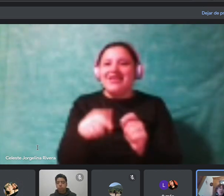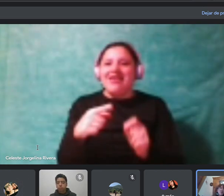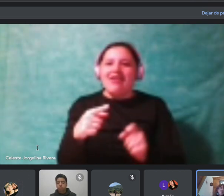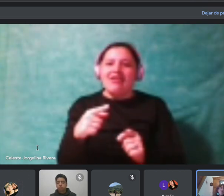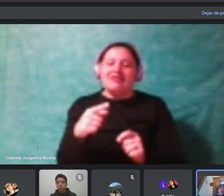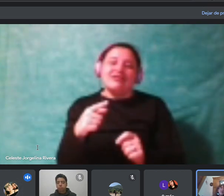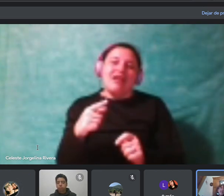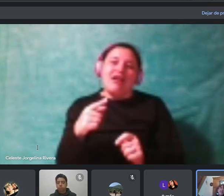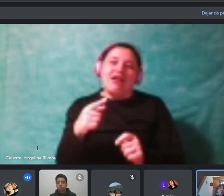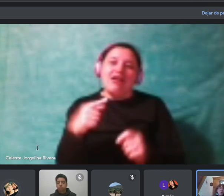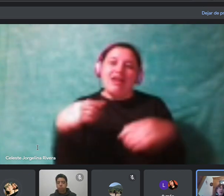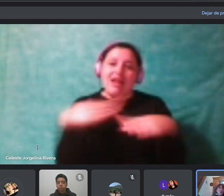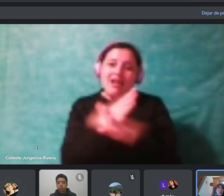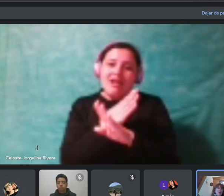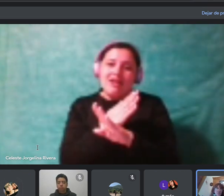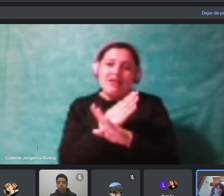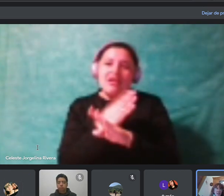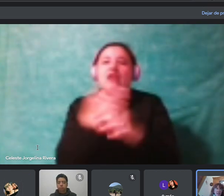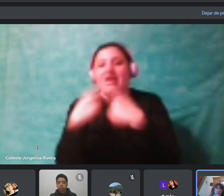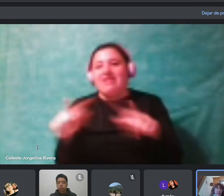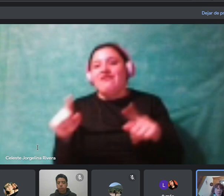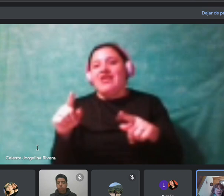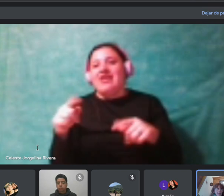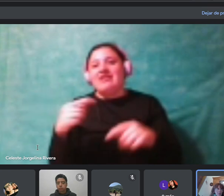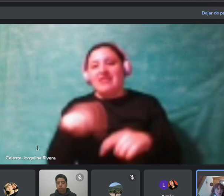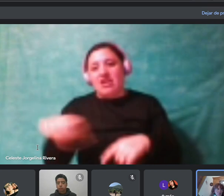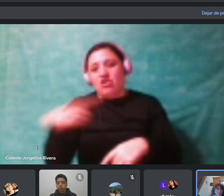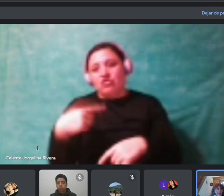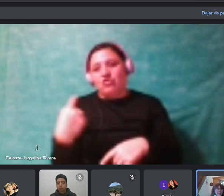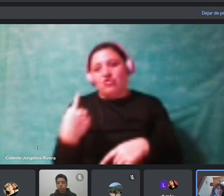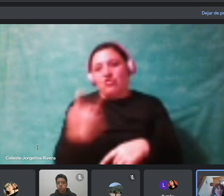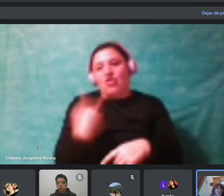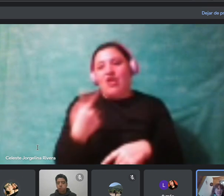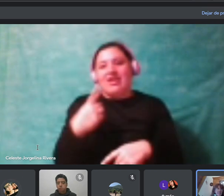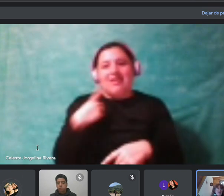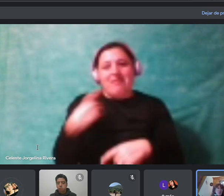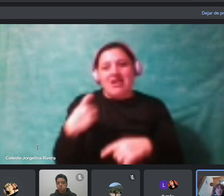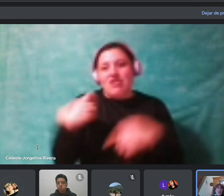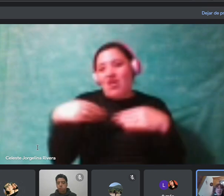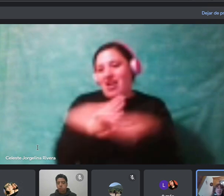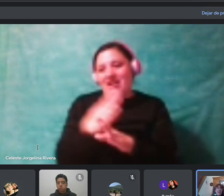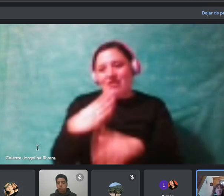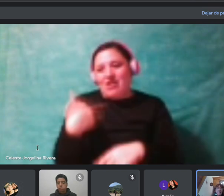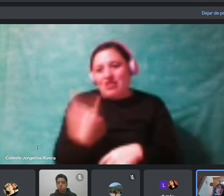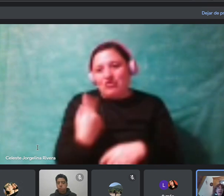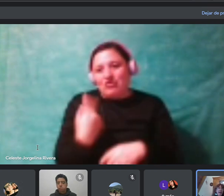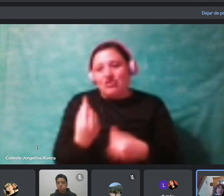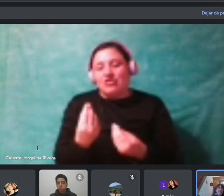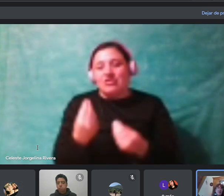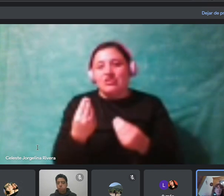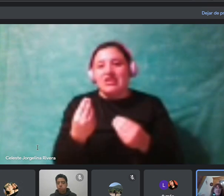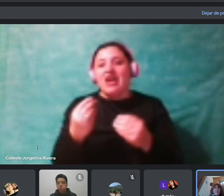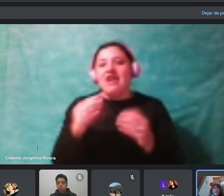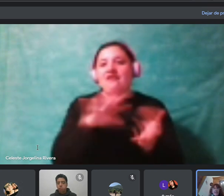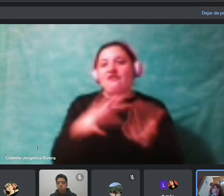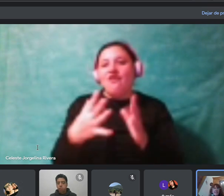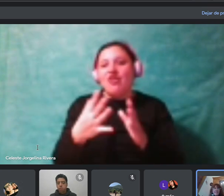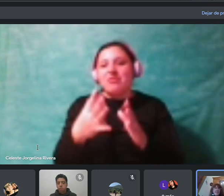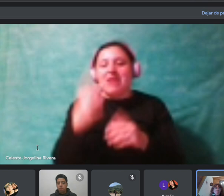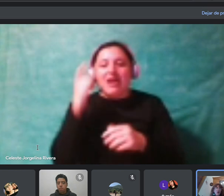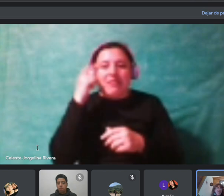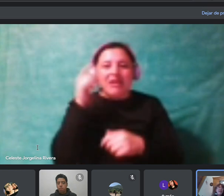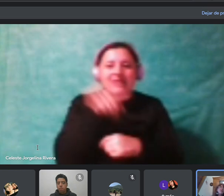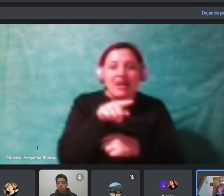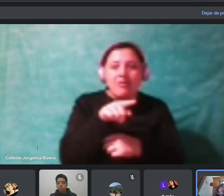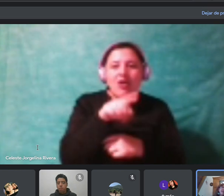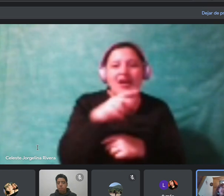comparación con la lengua que nosotros hablamos, ¿sí? Entonces, ¿de qué manera se expresa en inglés y eso